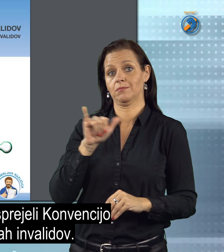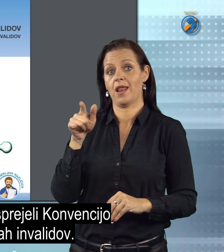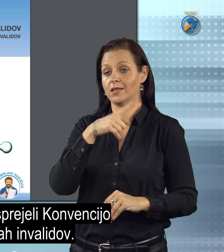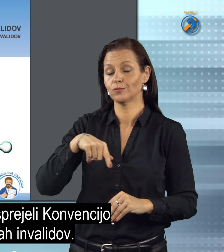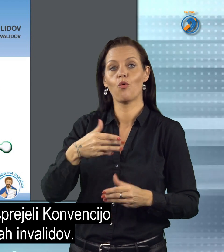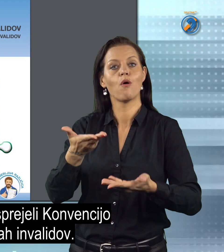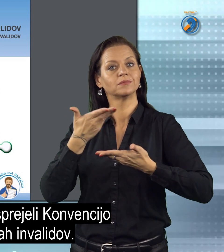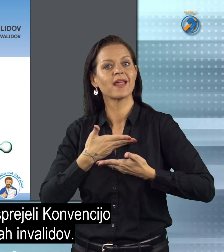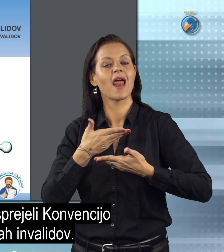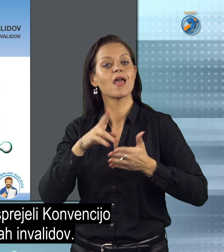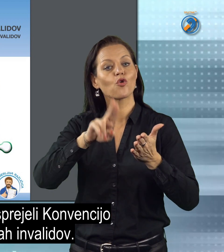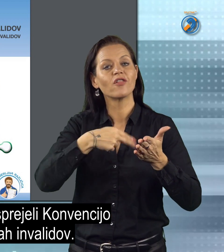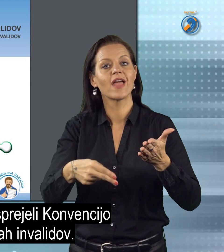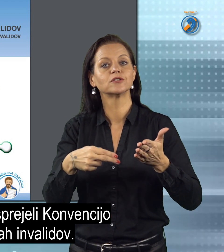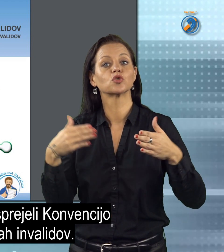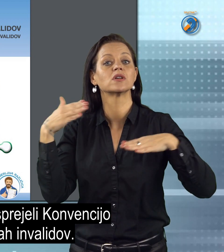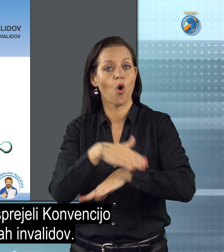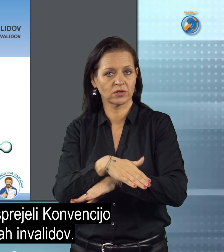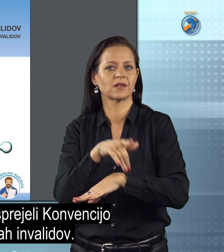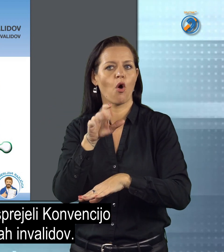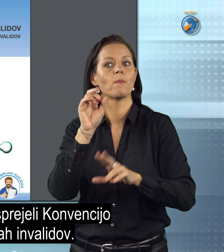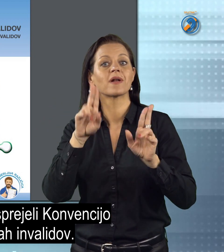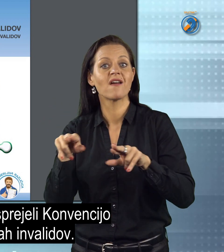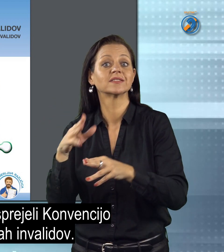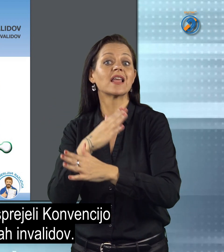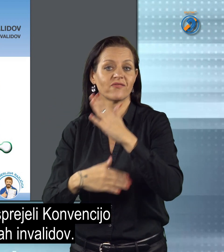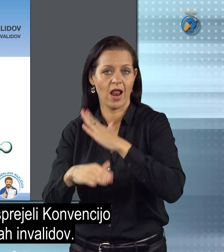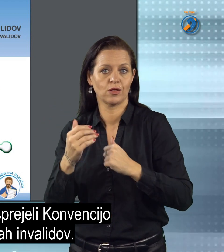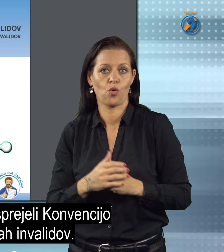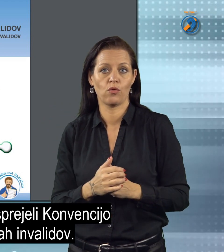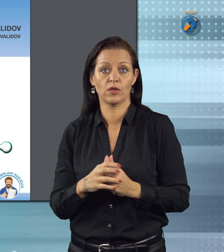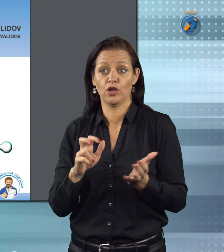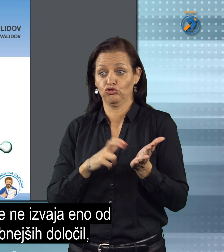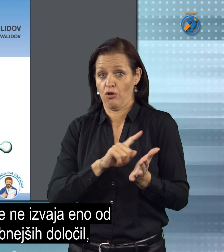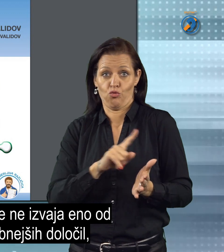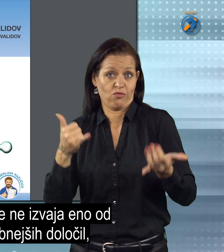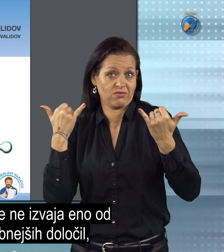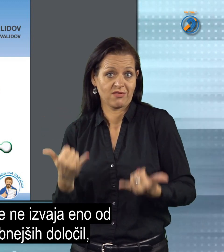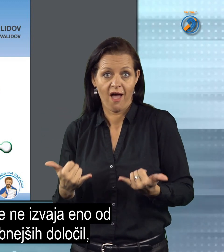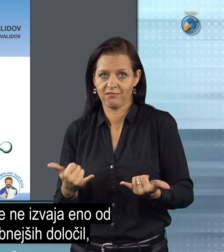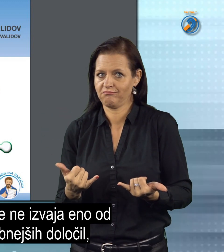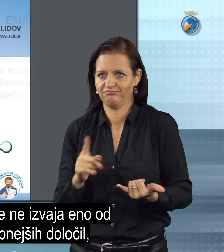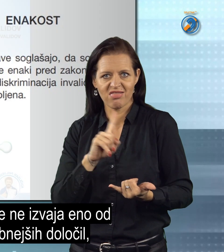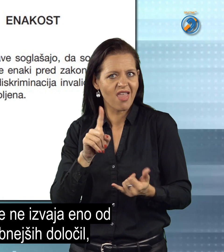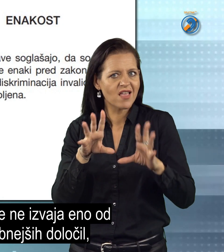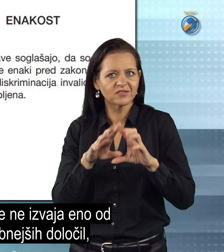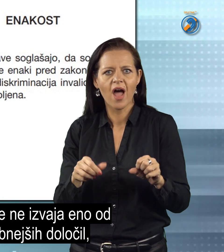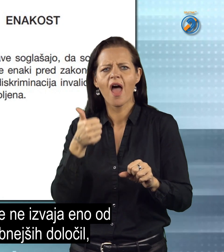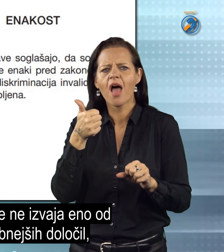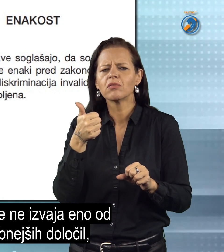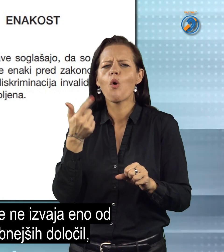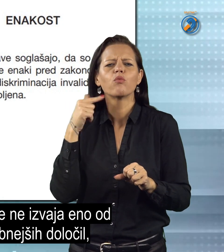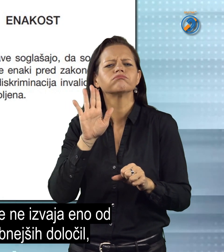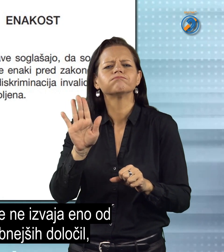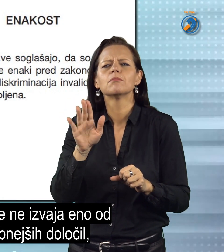Pred 12 leti smo sprejeli Konvencijo Združenih narodov o pravicah invalidov. Še do danes pa se ne